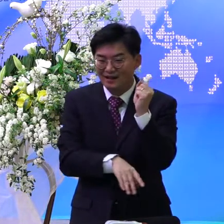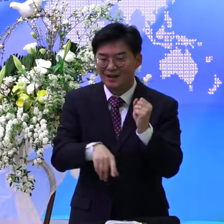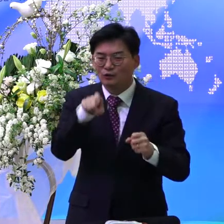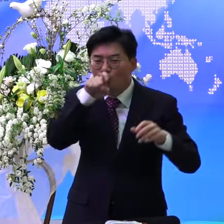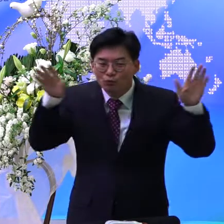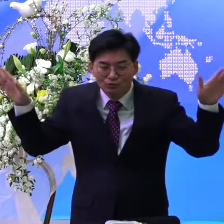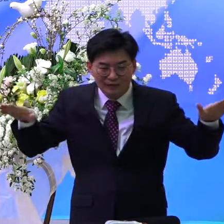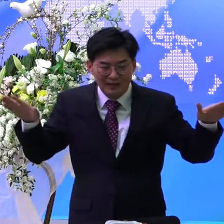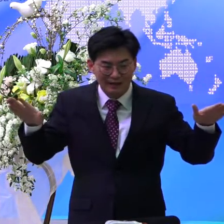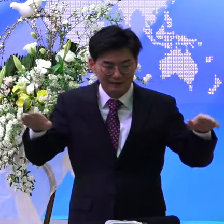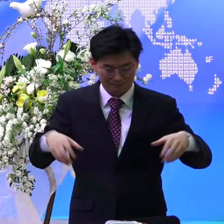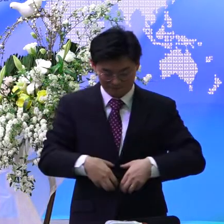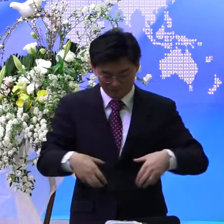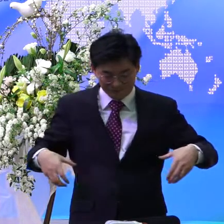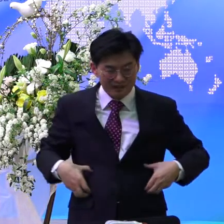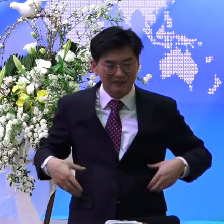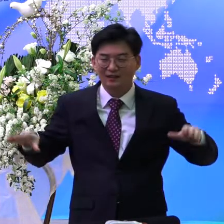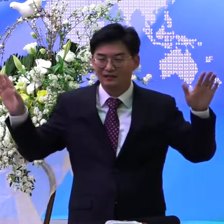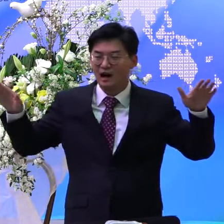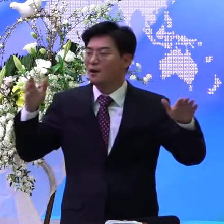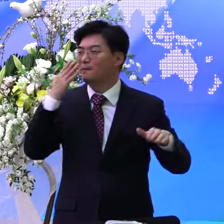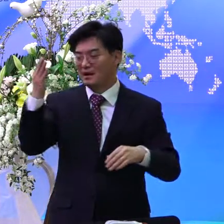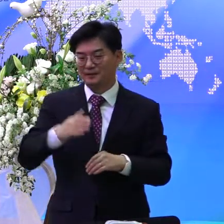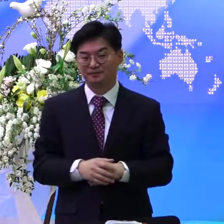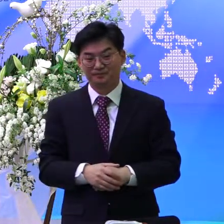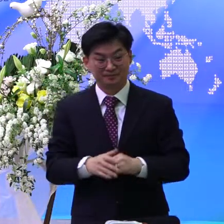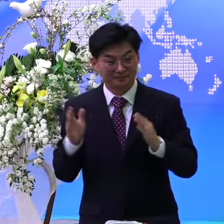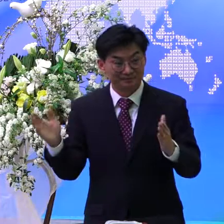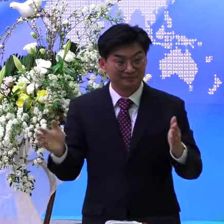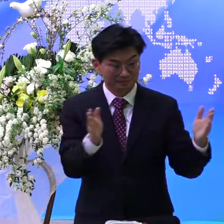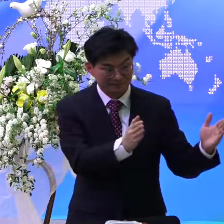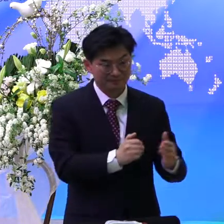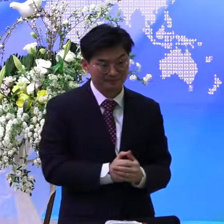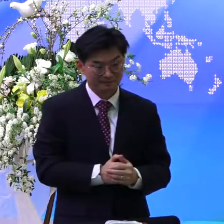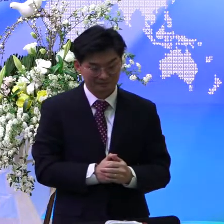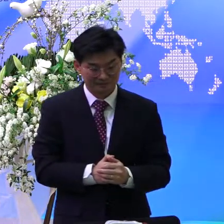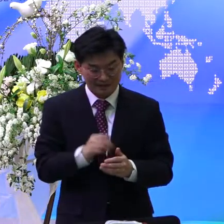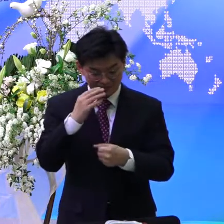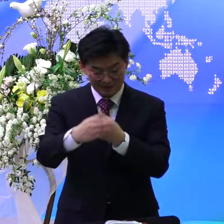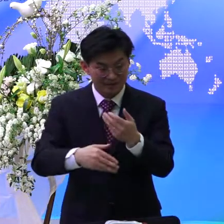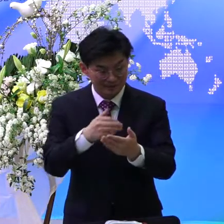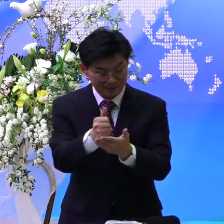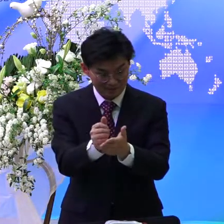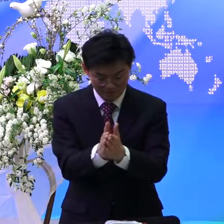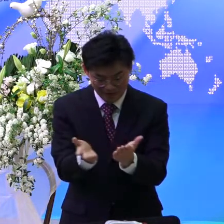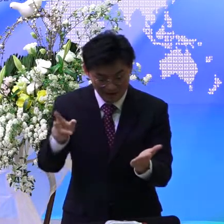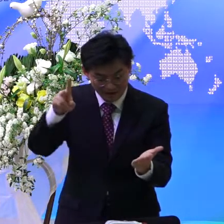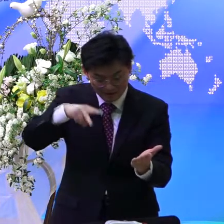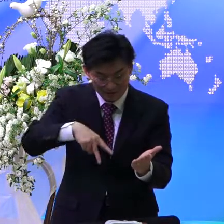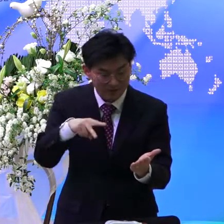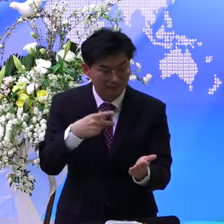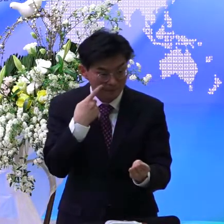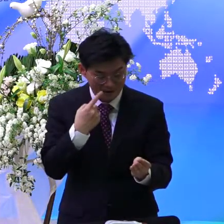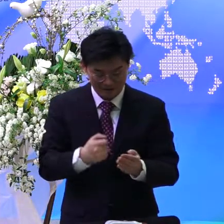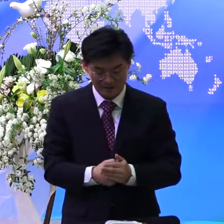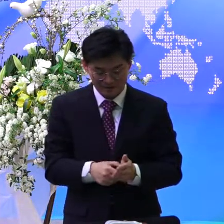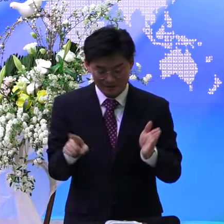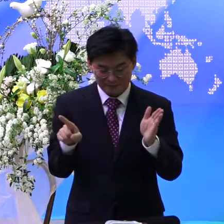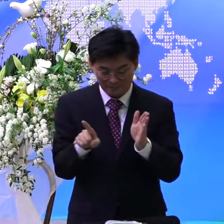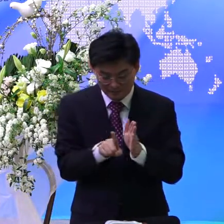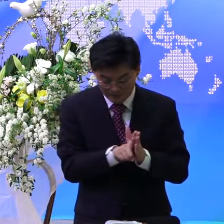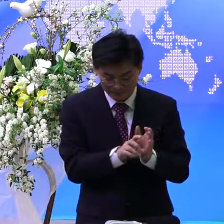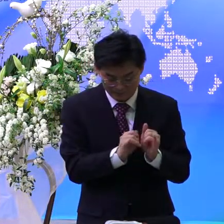성경에 나타난 하나님의 백성의 모습이 어떻습니까? 여러분 성경 속에 믿음의 선진들의 이야기들이